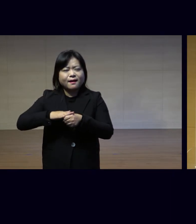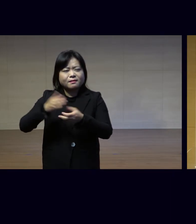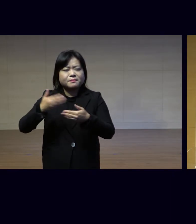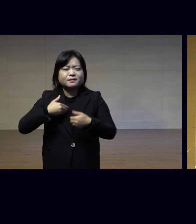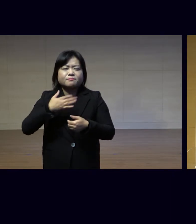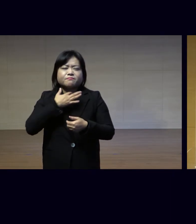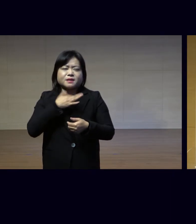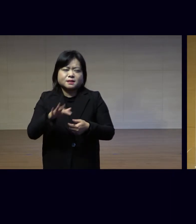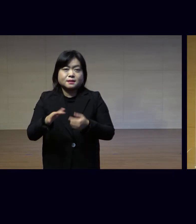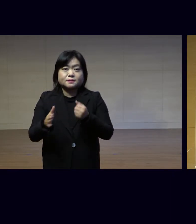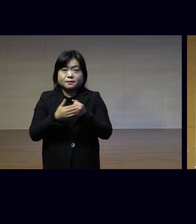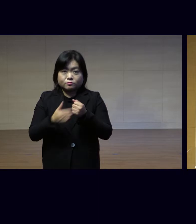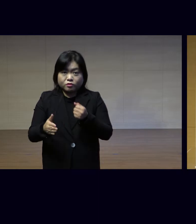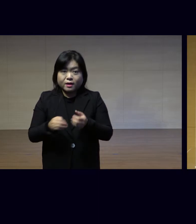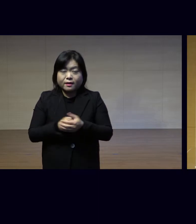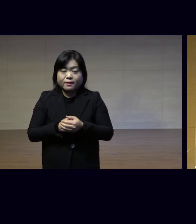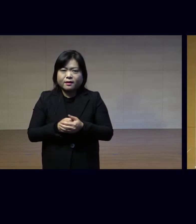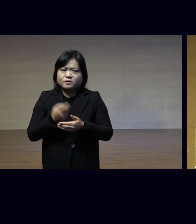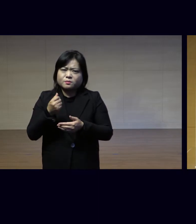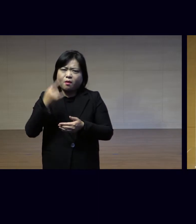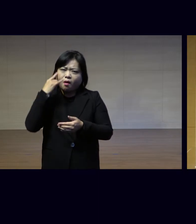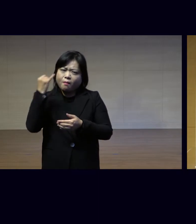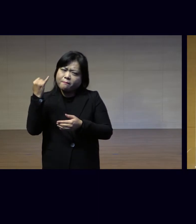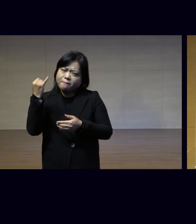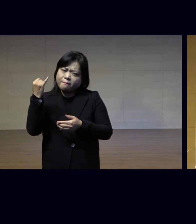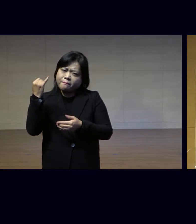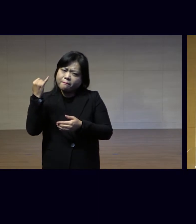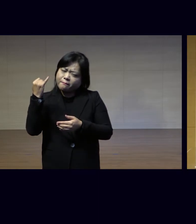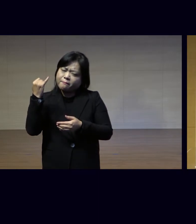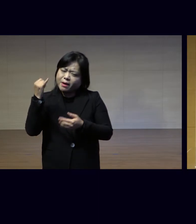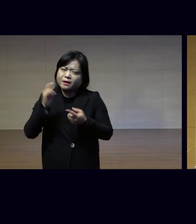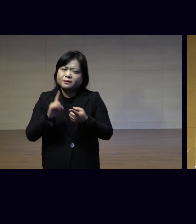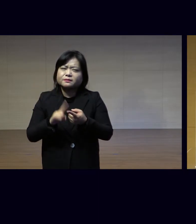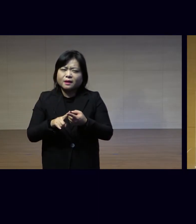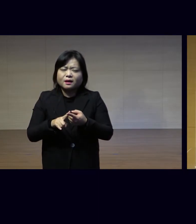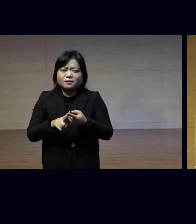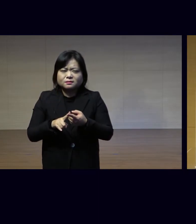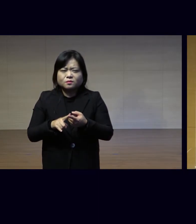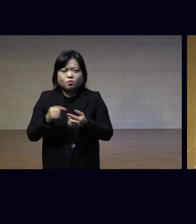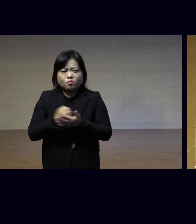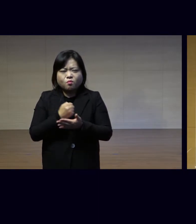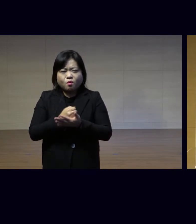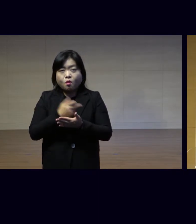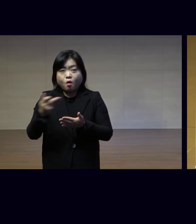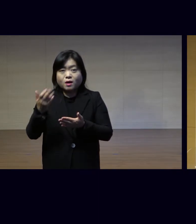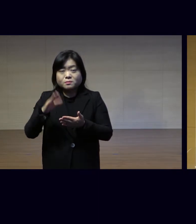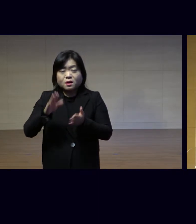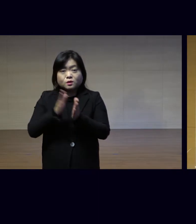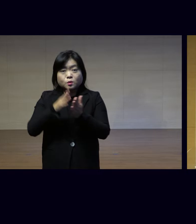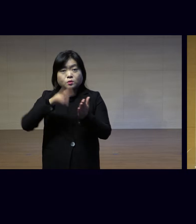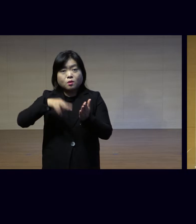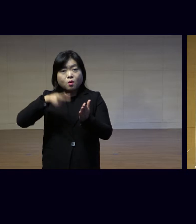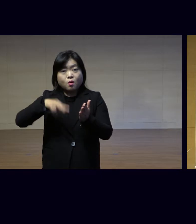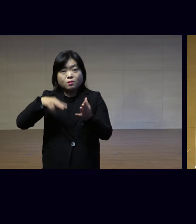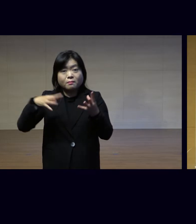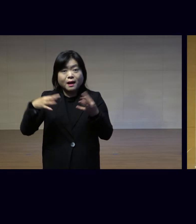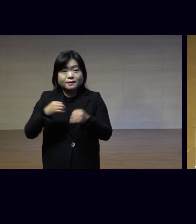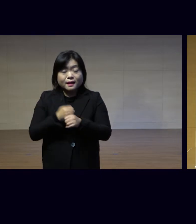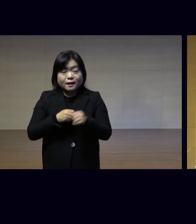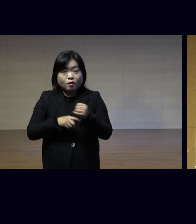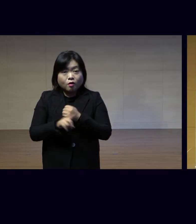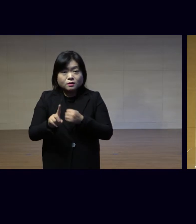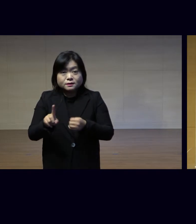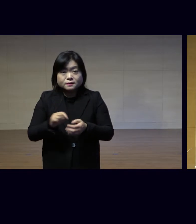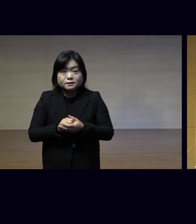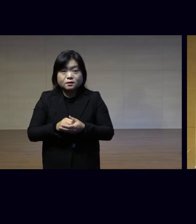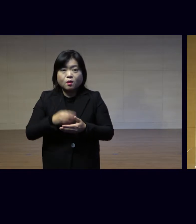받아보지 못했기 때문에 좀 엄마에 대한 그게 커요. 그런데 이 사람이 독서를 많이 한 거는 그